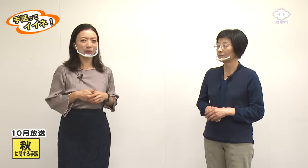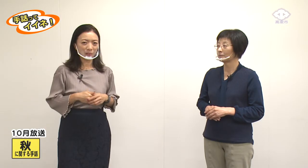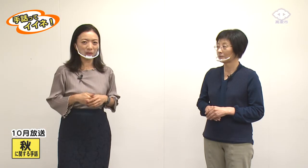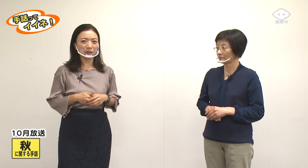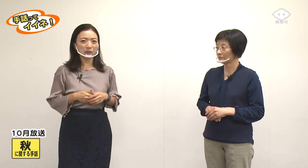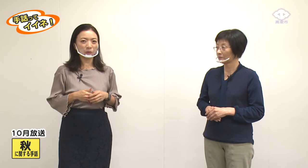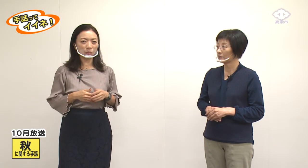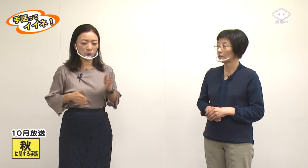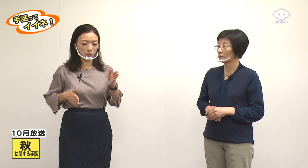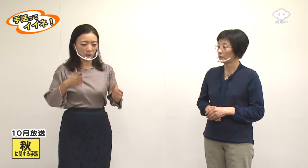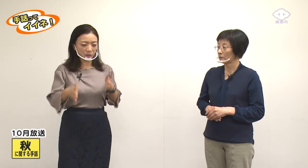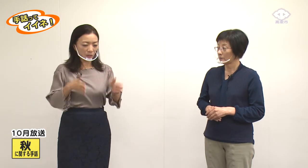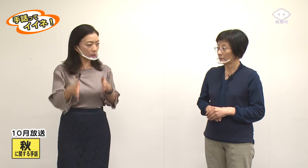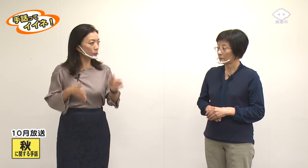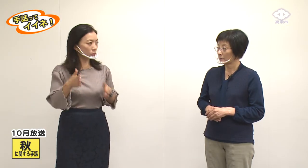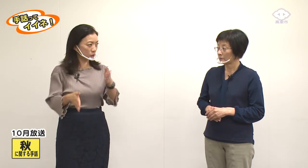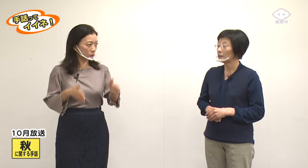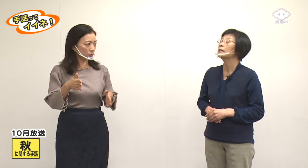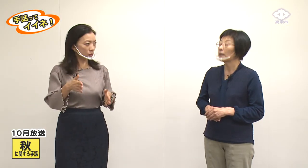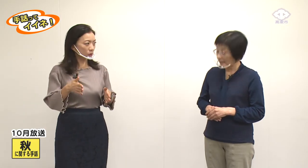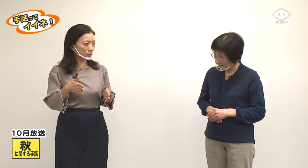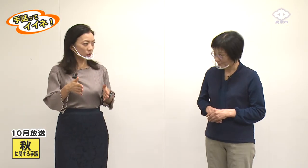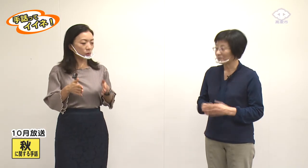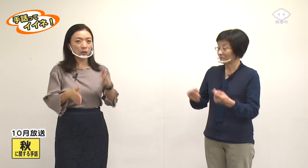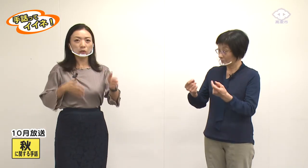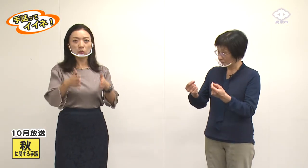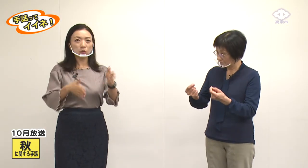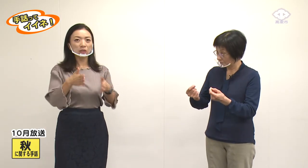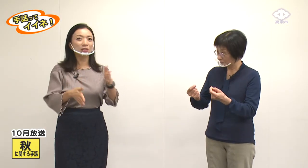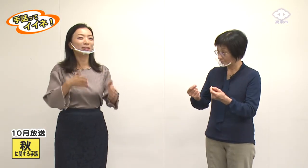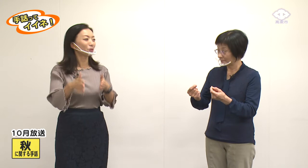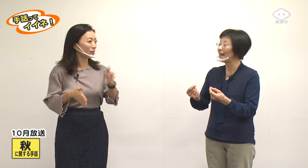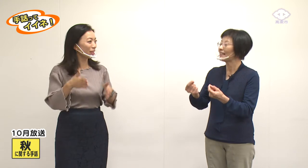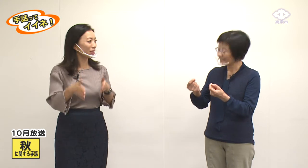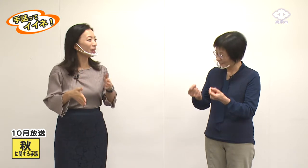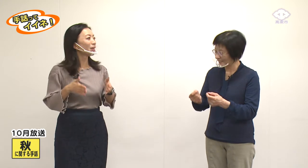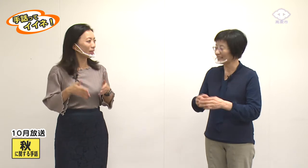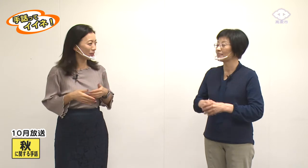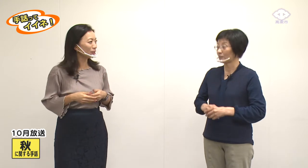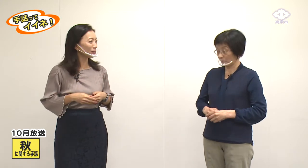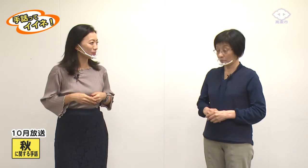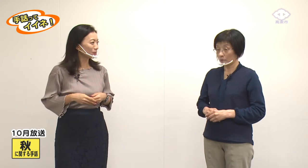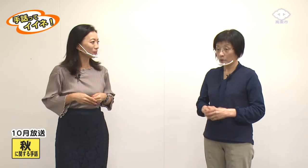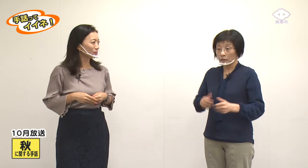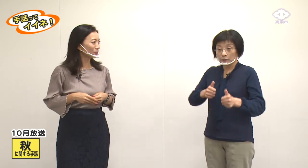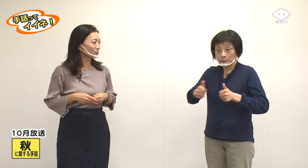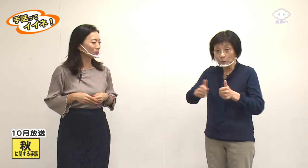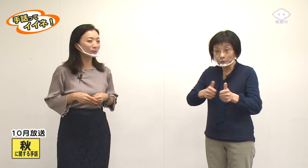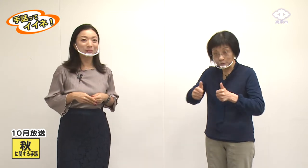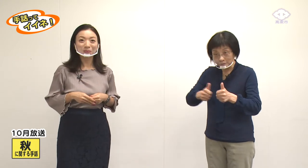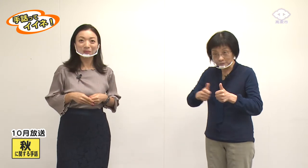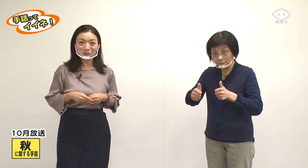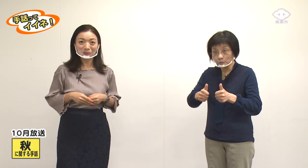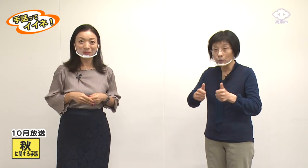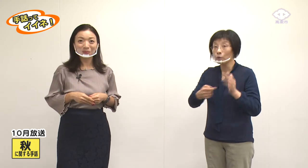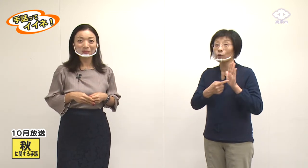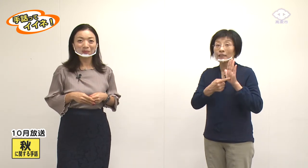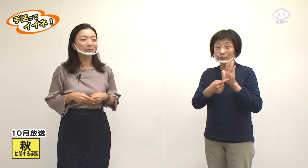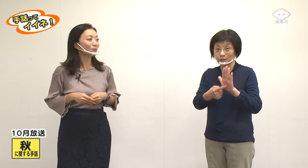はい、こうですね。スポーツ。 はい、 これ足の動きなんですよね。 はい、そうです。 はい、 スポーツと表現する人